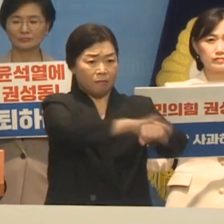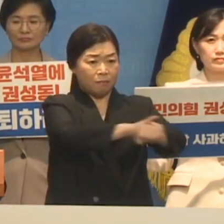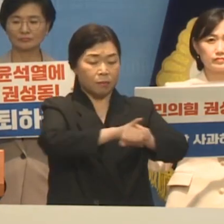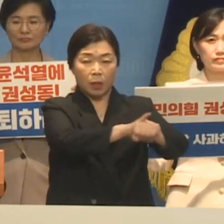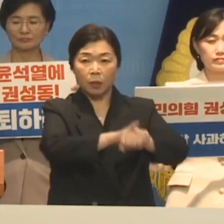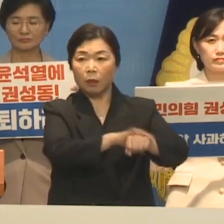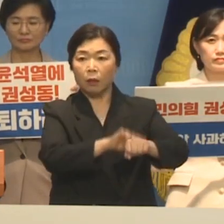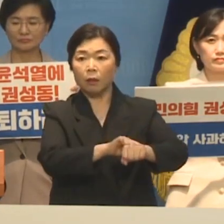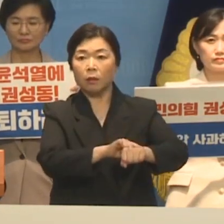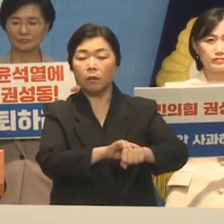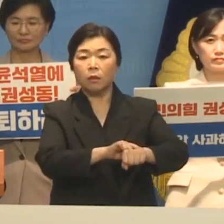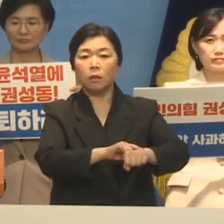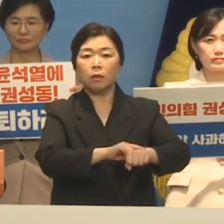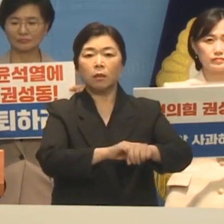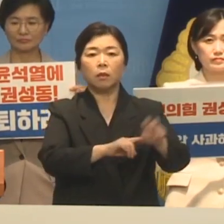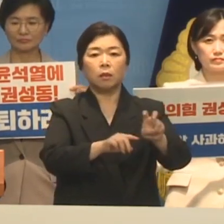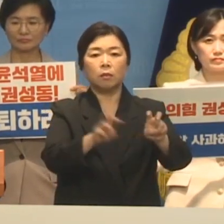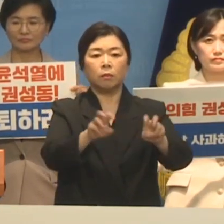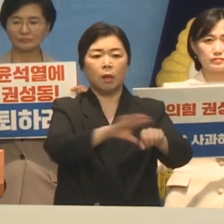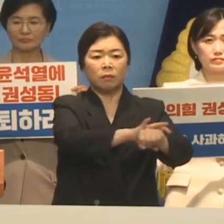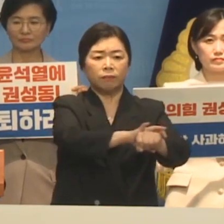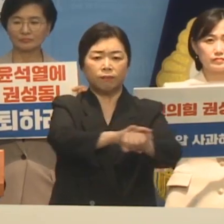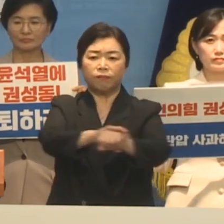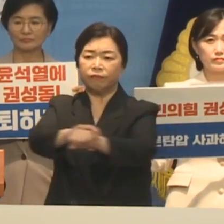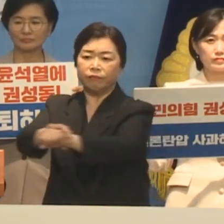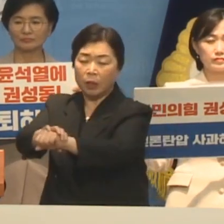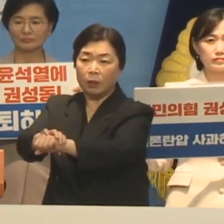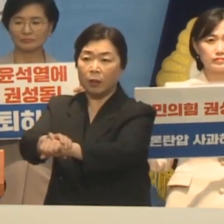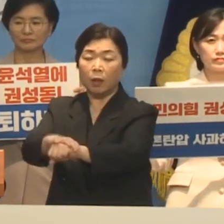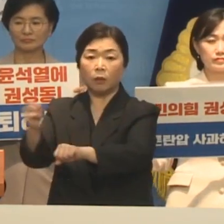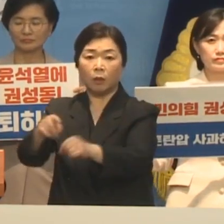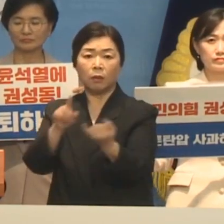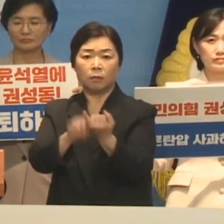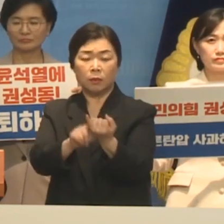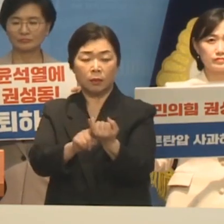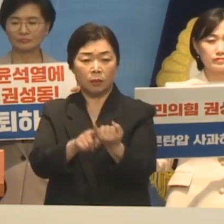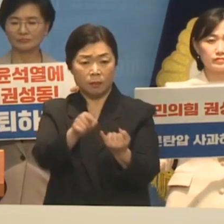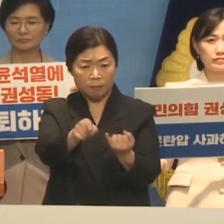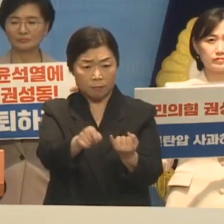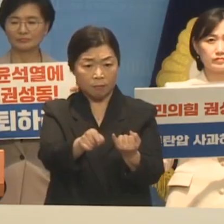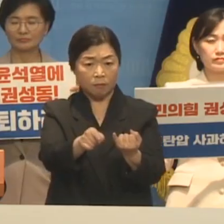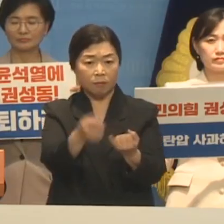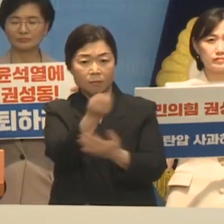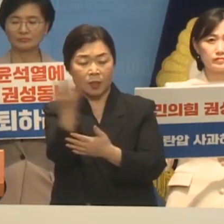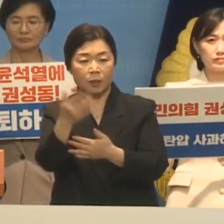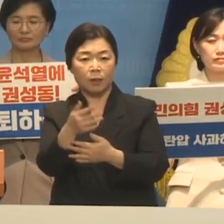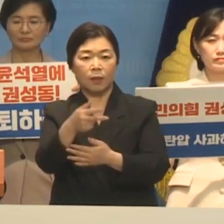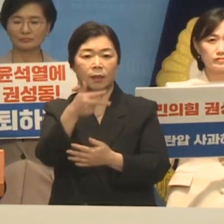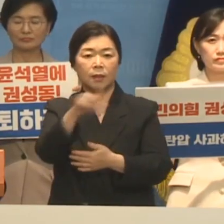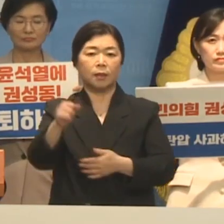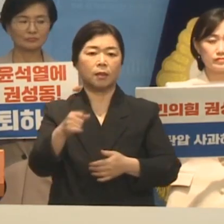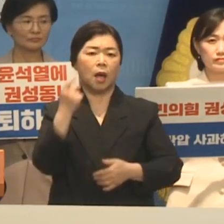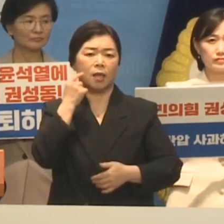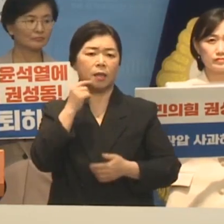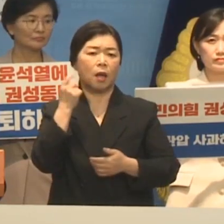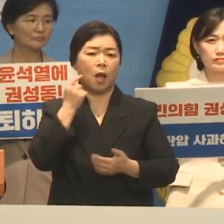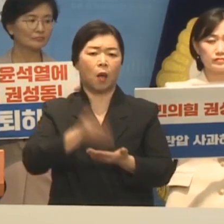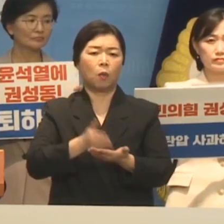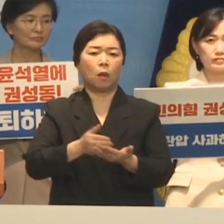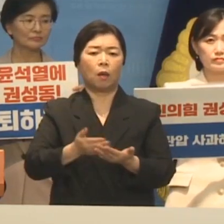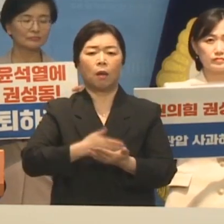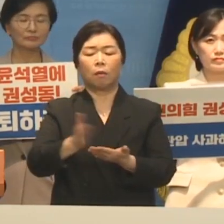채 20-30m가량 끌고 가고 기자를 향해 해당 매체를 찌라시라고 칭해